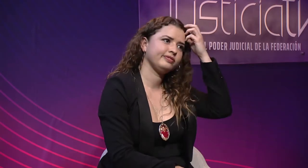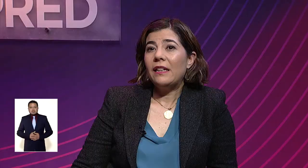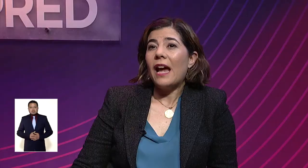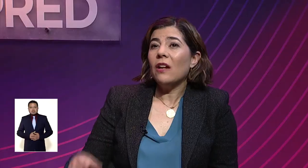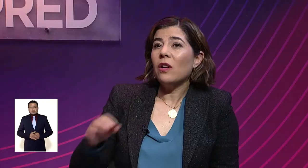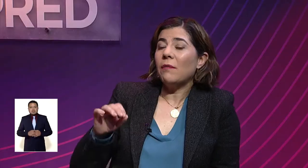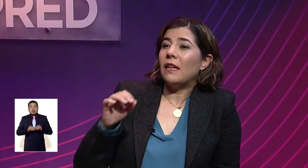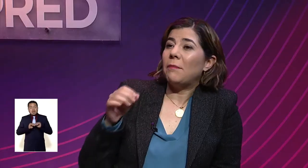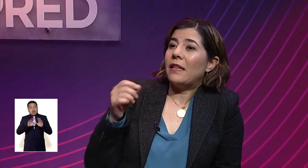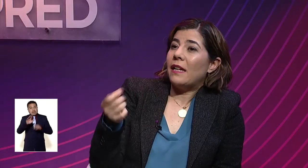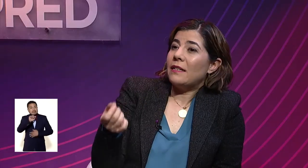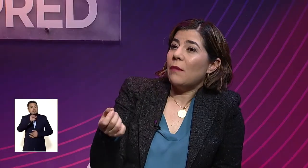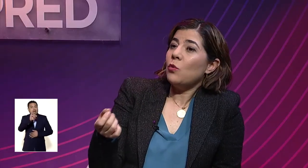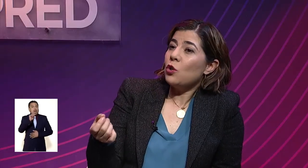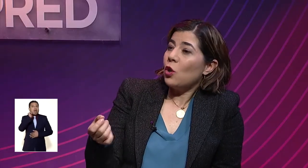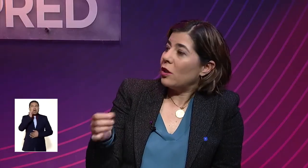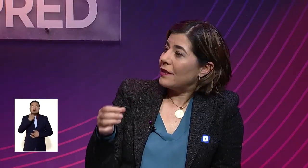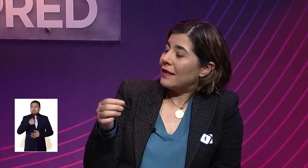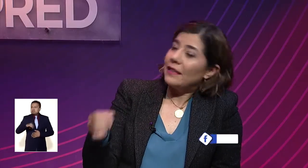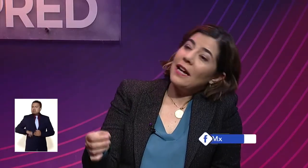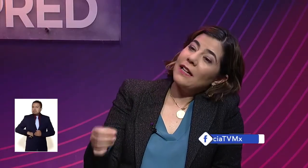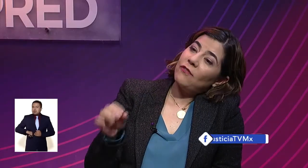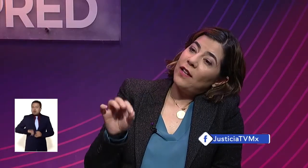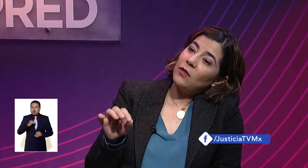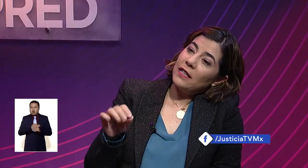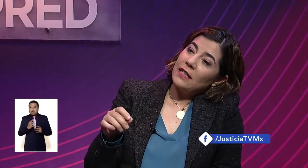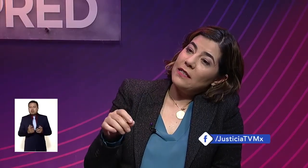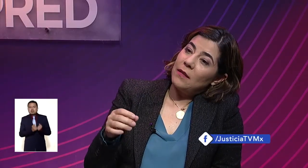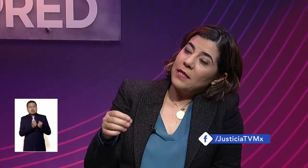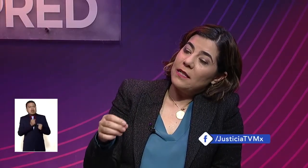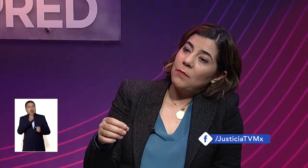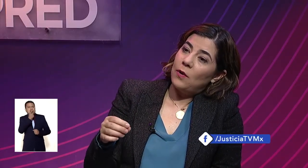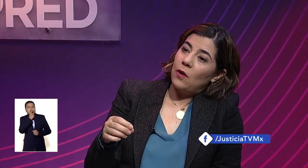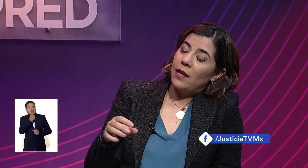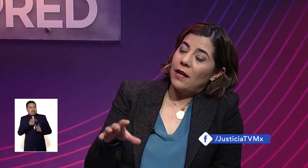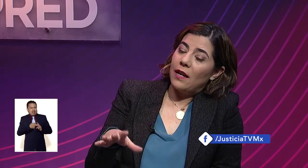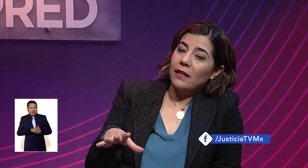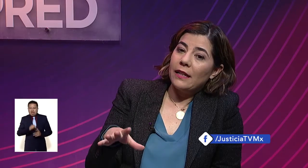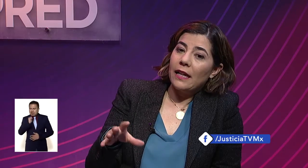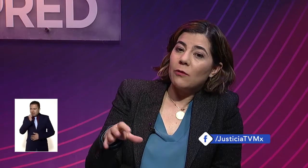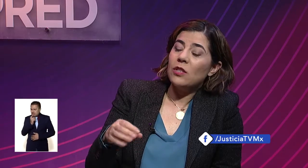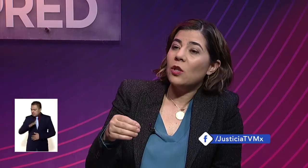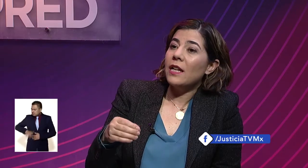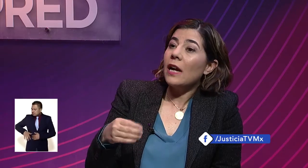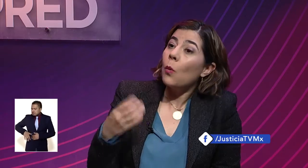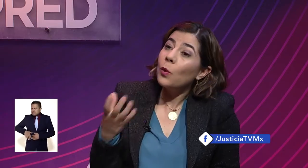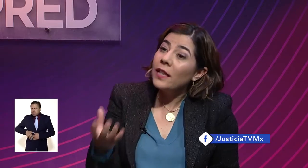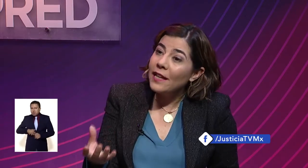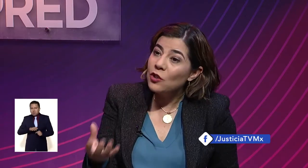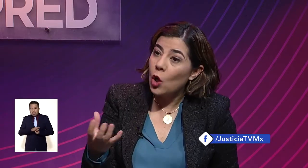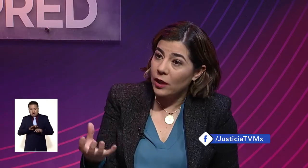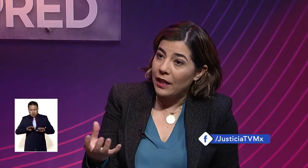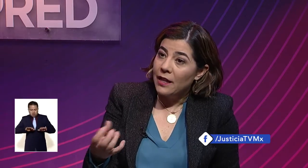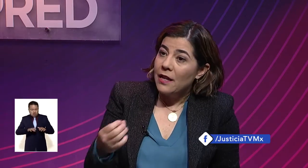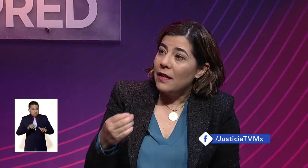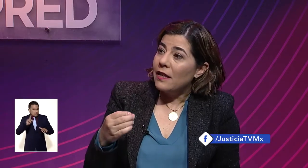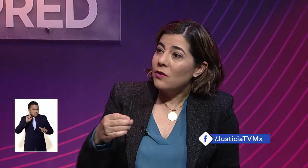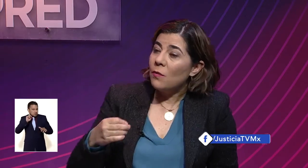y algo que me interesa mucho rescatar fue algo que dijiste al principio, la cuestión de la comunidad sorda. Y eso me